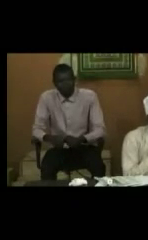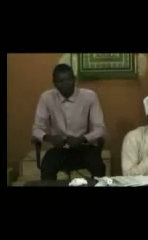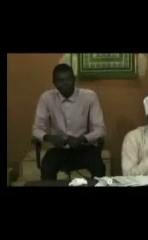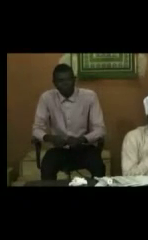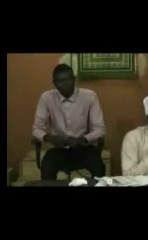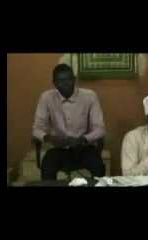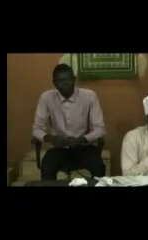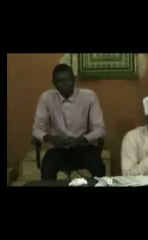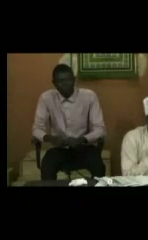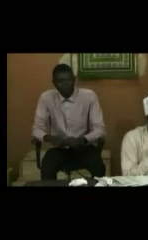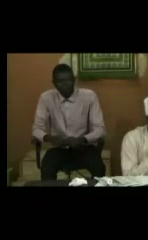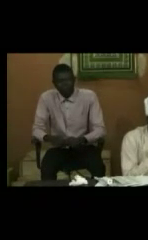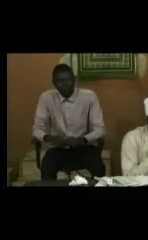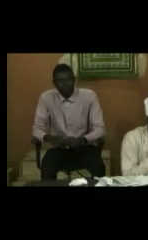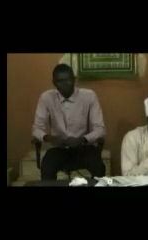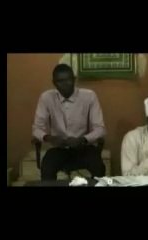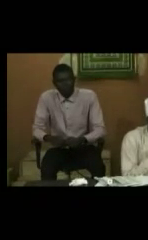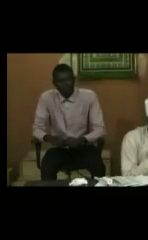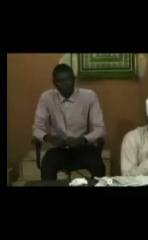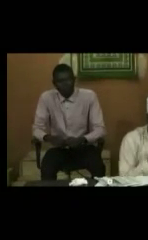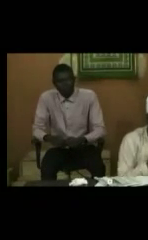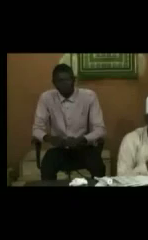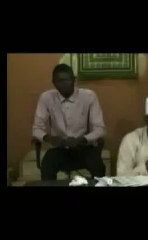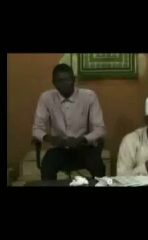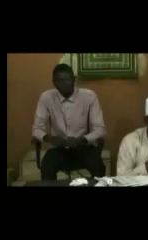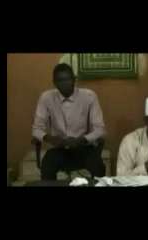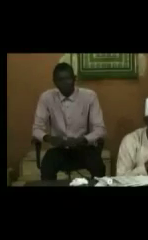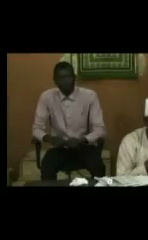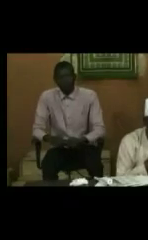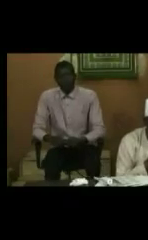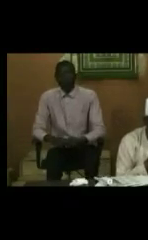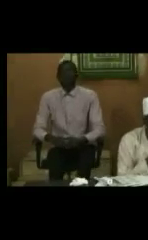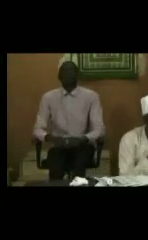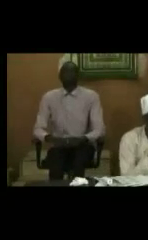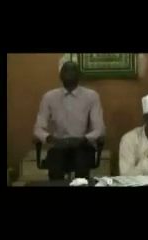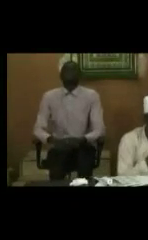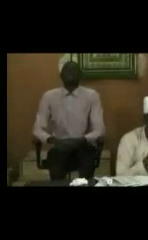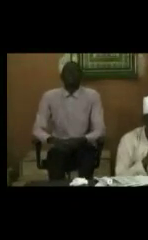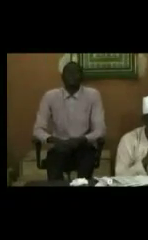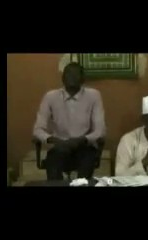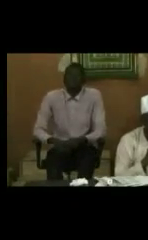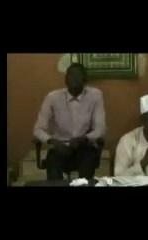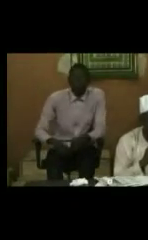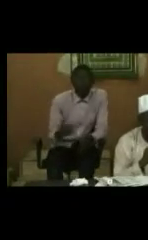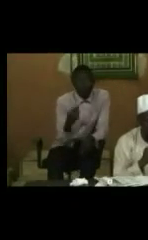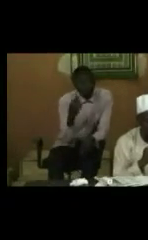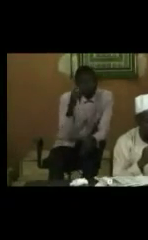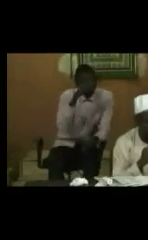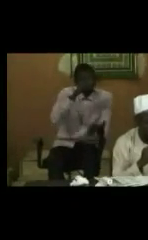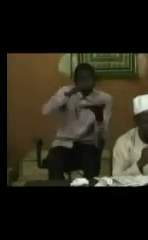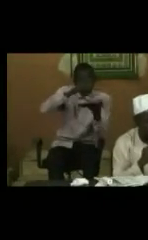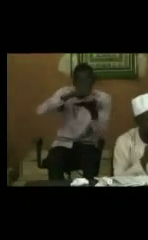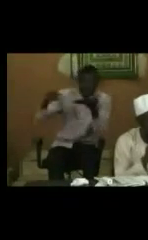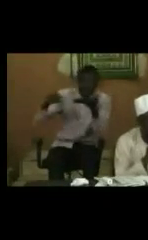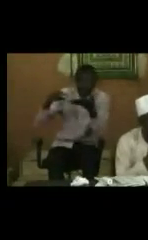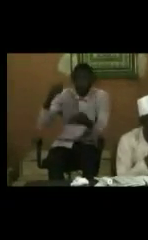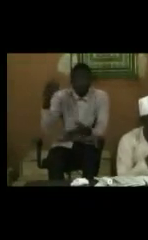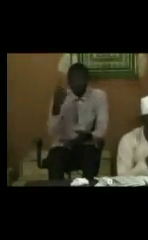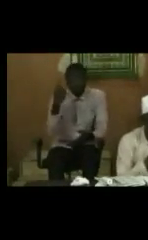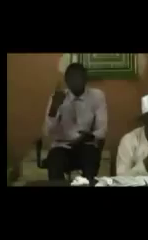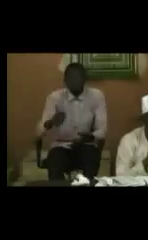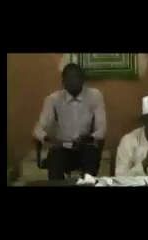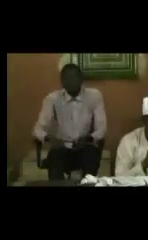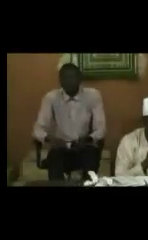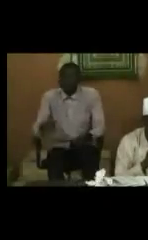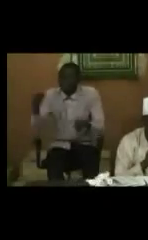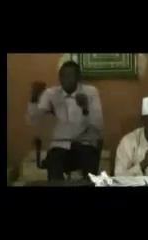awon kankaka ti won da ko ninu aya yi ka kaulihi gege bi oroji si olohun to so sallallahu